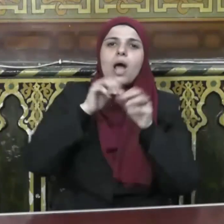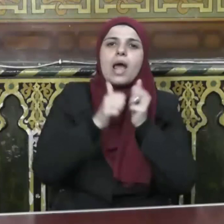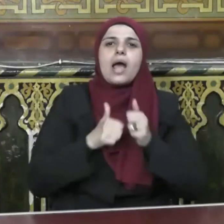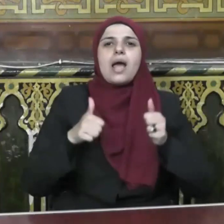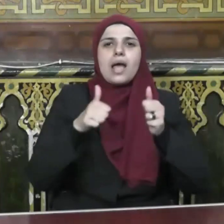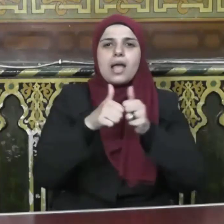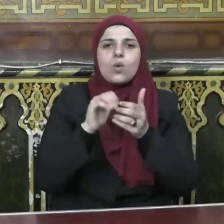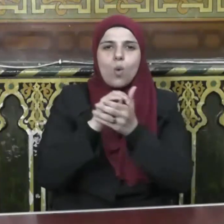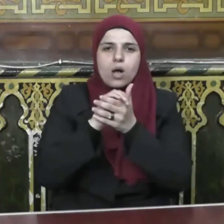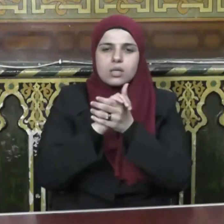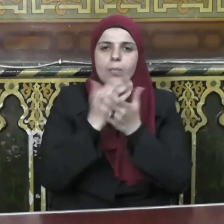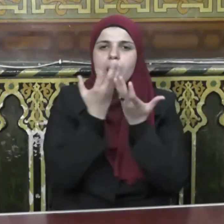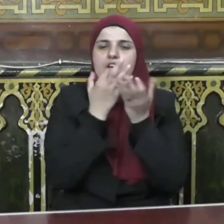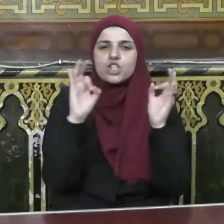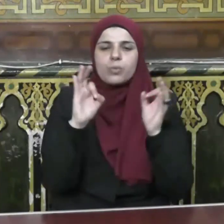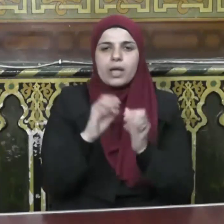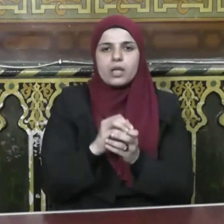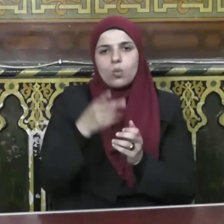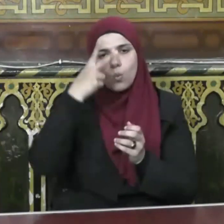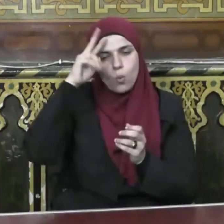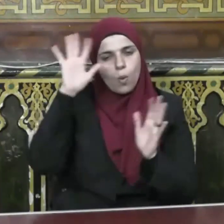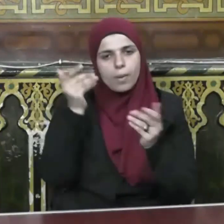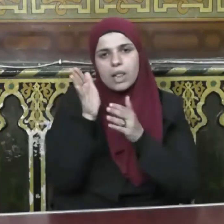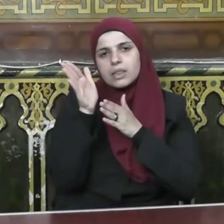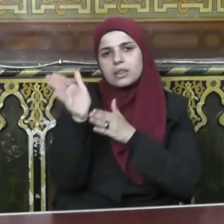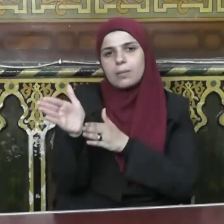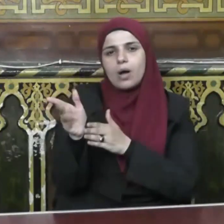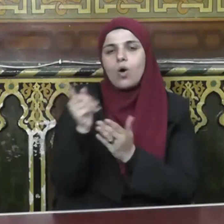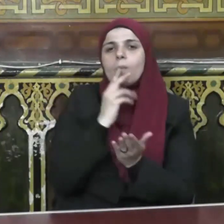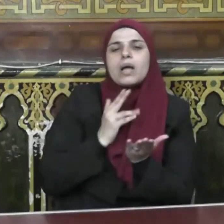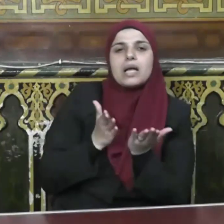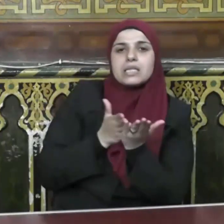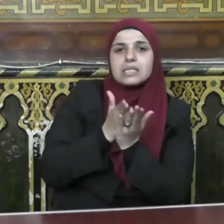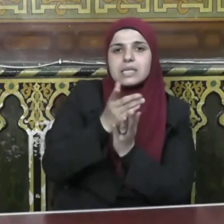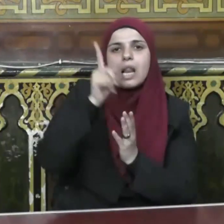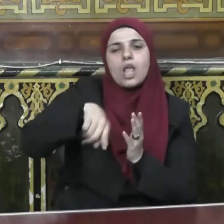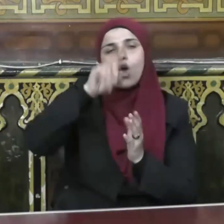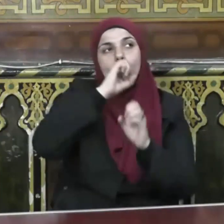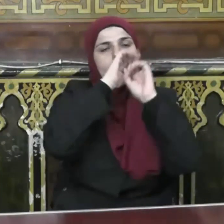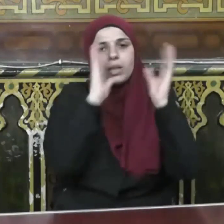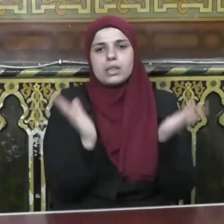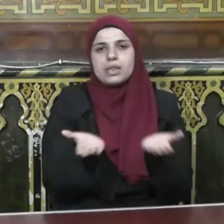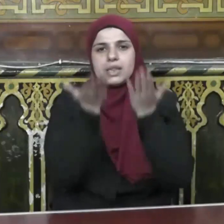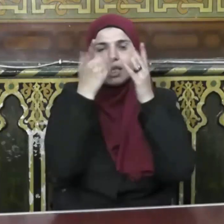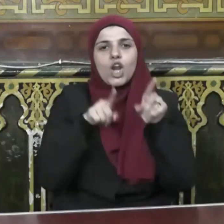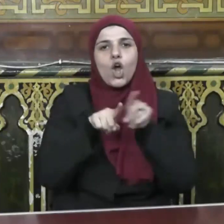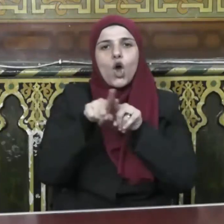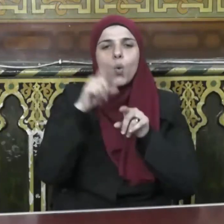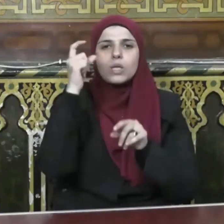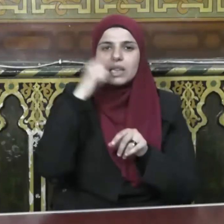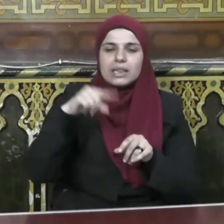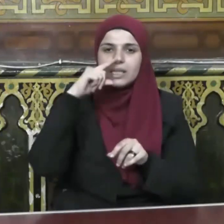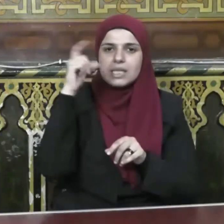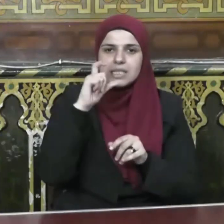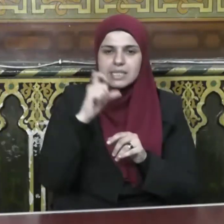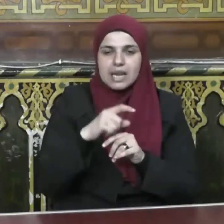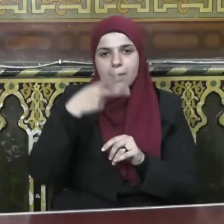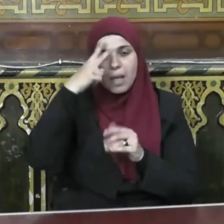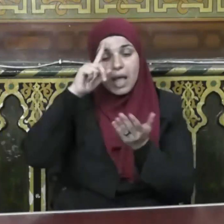آله وصحبه أجمعين ومن تبعهم بإحسانٍ إلى يوم الدين. إخوة الإسلام، إن مبدأ السماحة